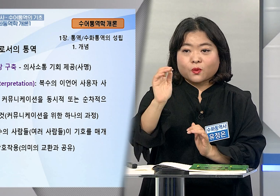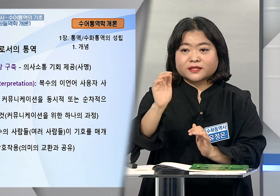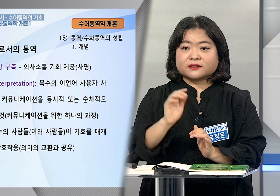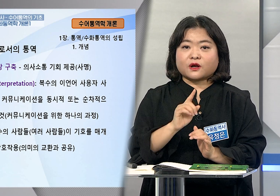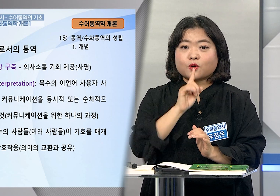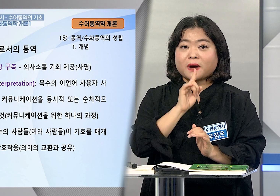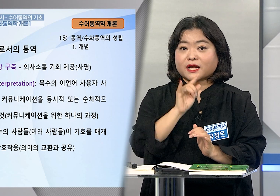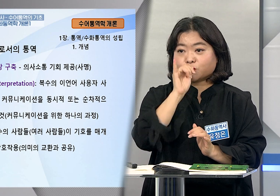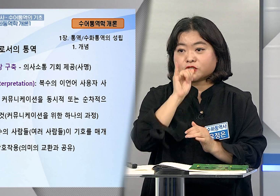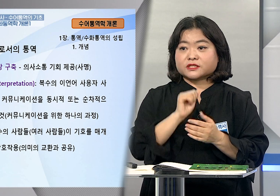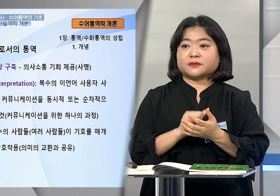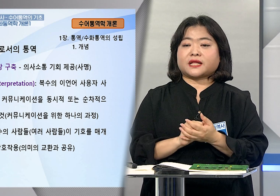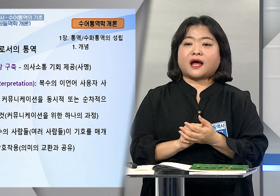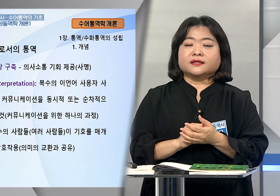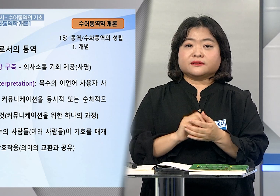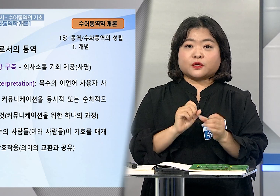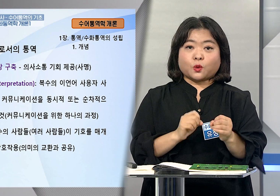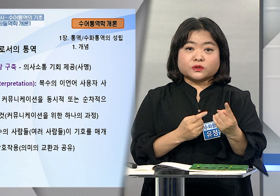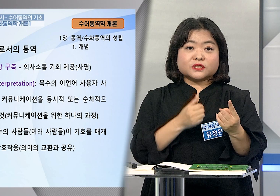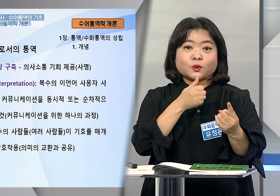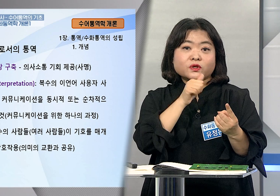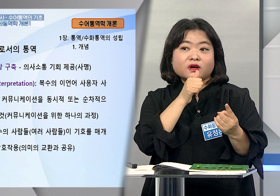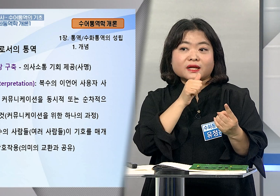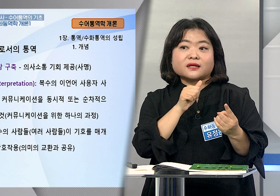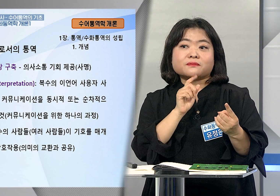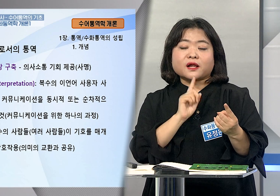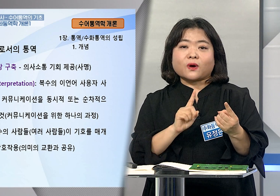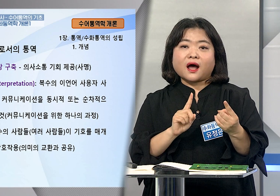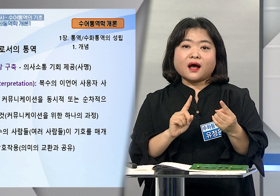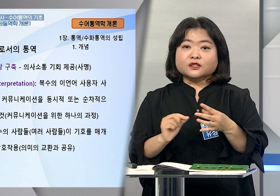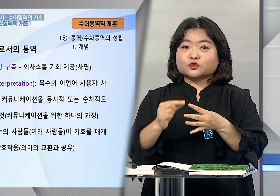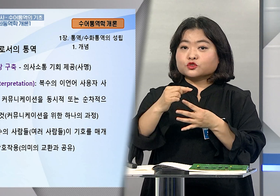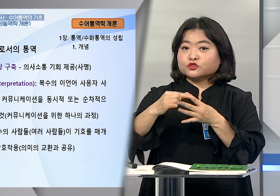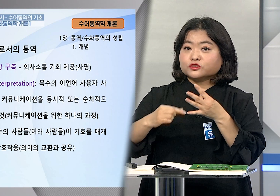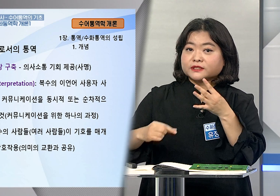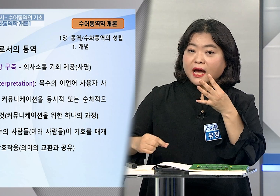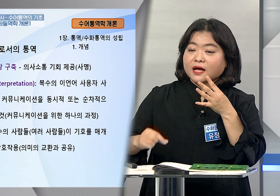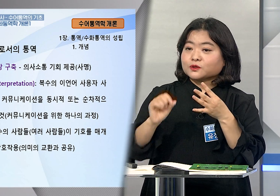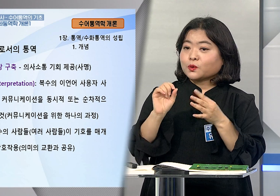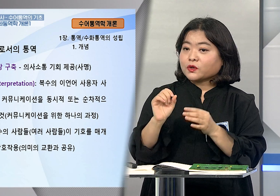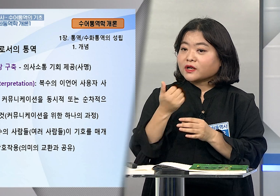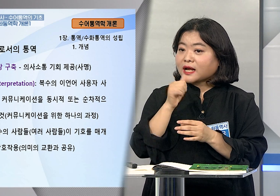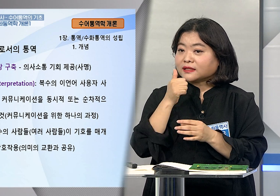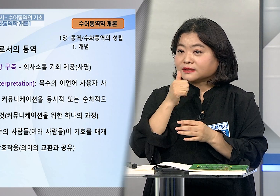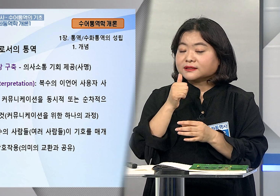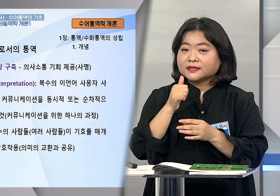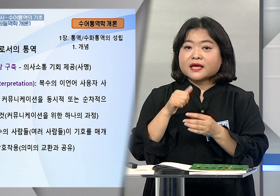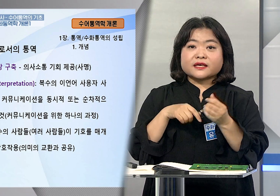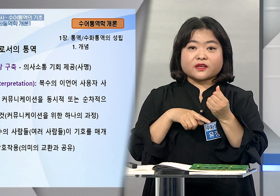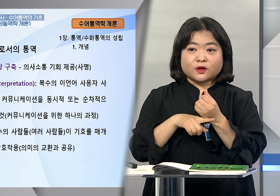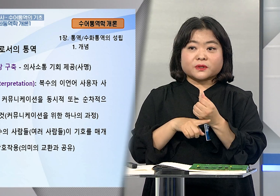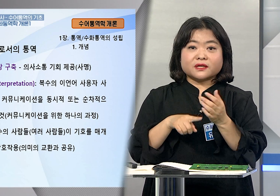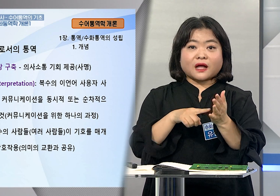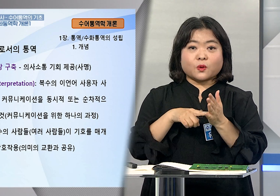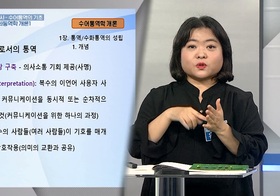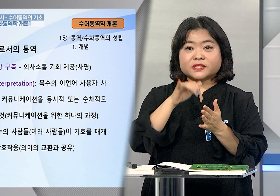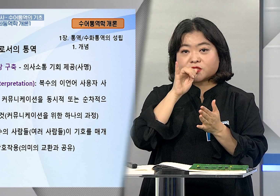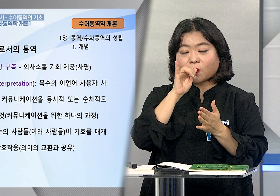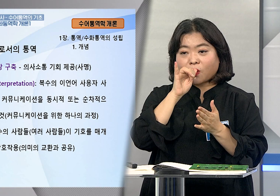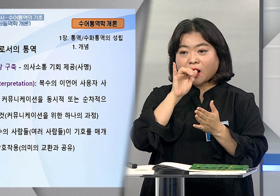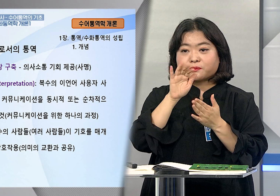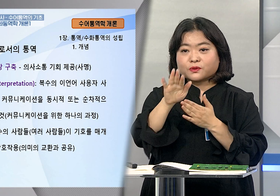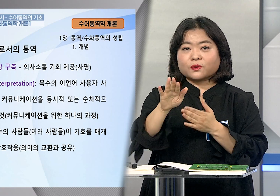하나의 과정이라고 말할 수 있습니다. 네, 동시 통역이라는 말과 또 순차 통역이라는 개념이